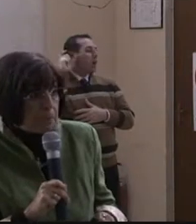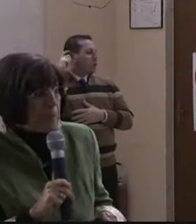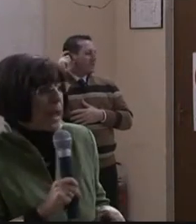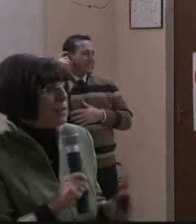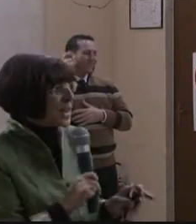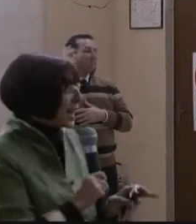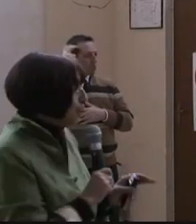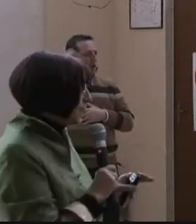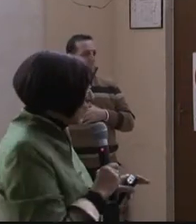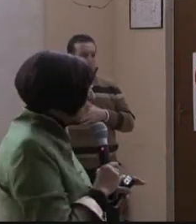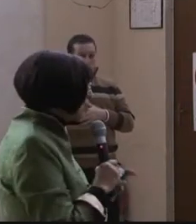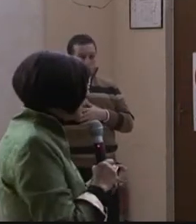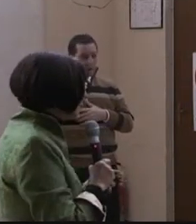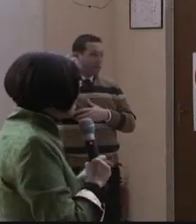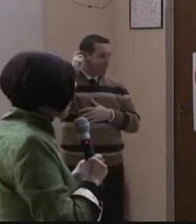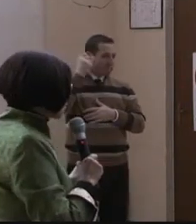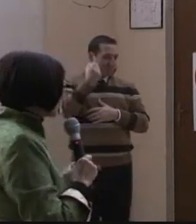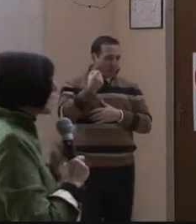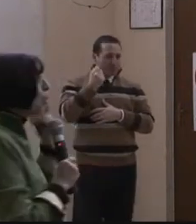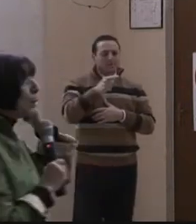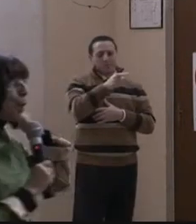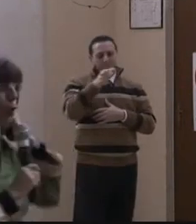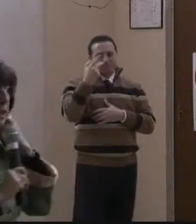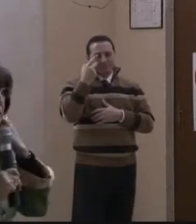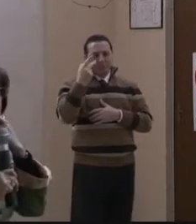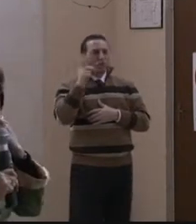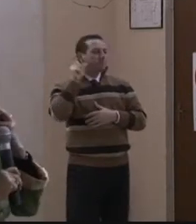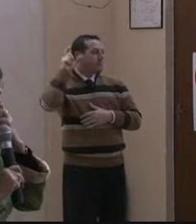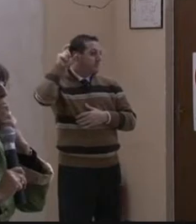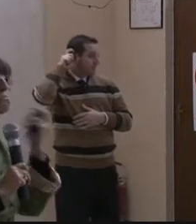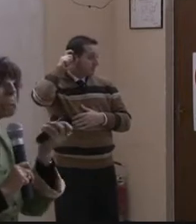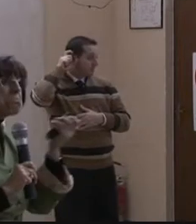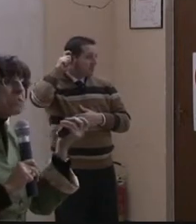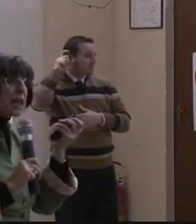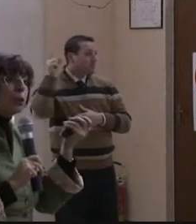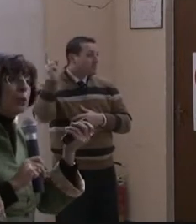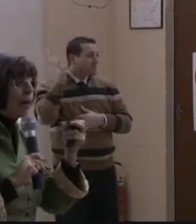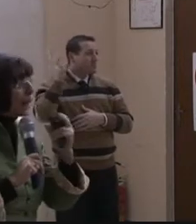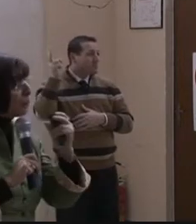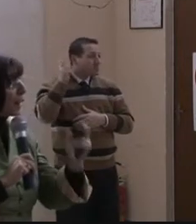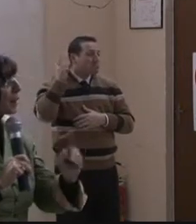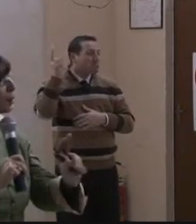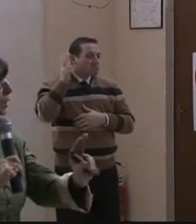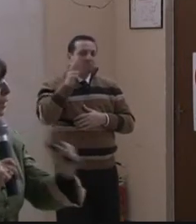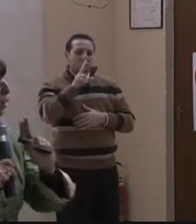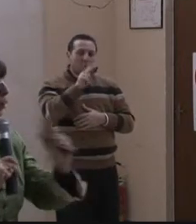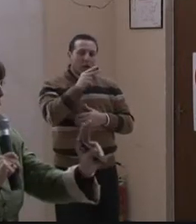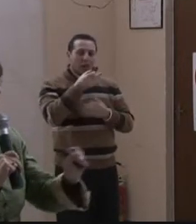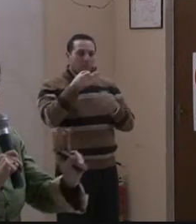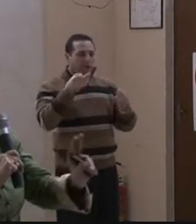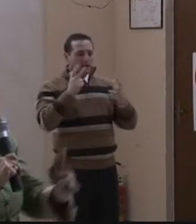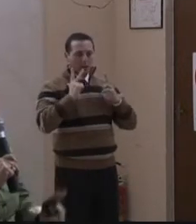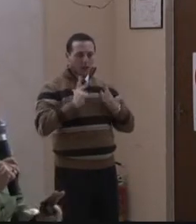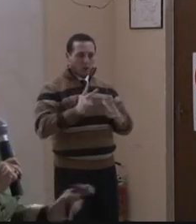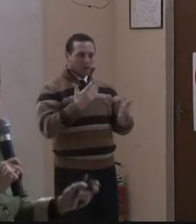acustica. Vi sarà capitato di vedere persone che con le protesi sentono bene, parlano con te